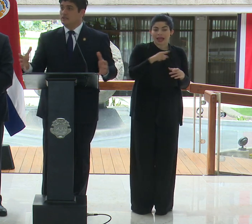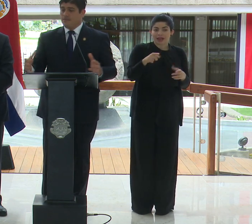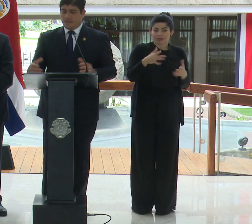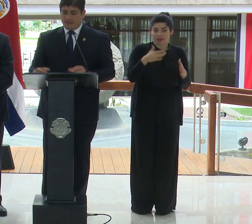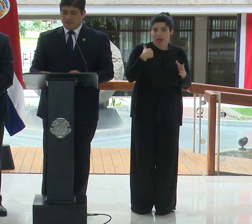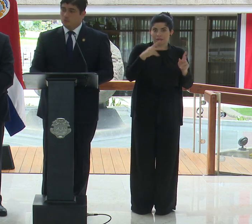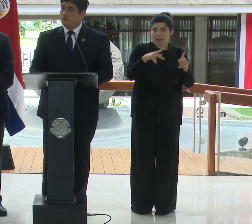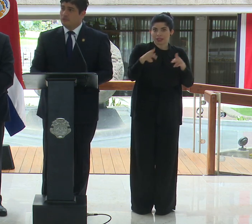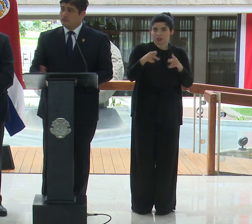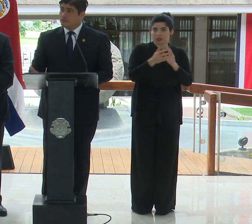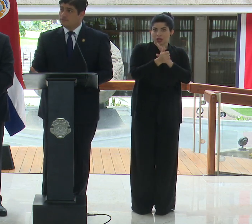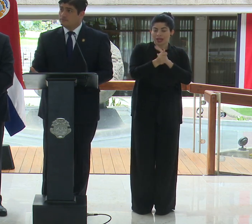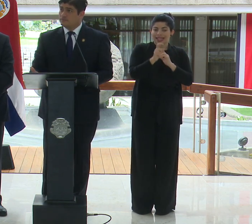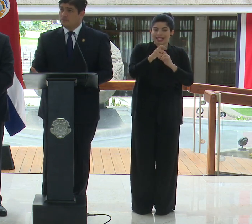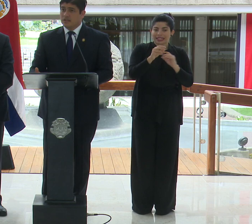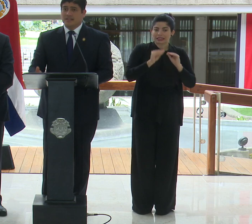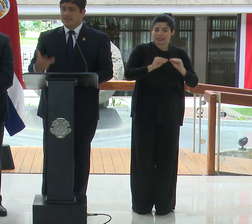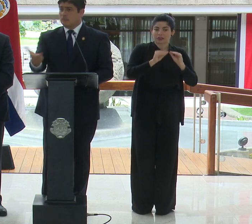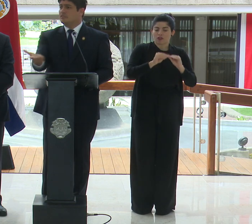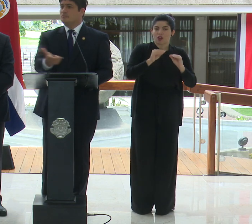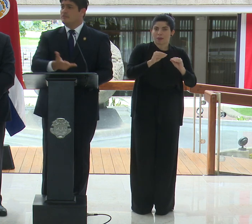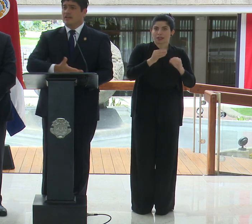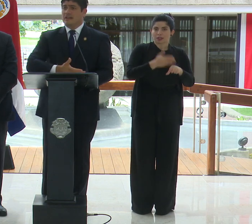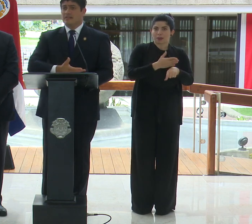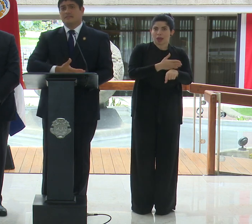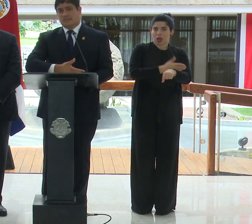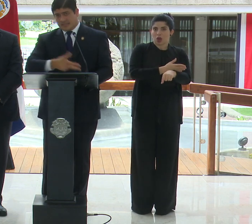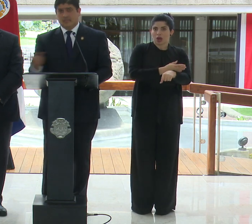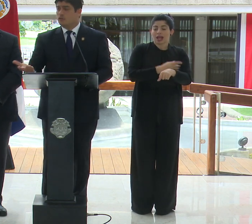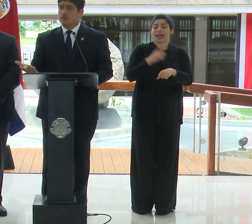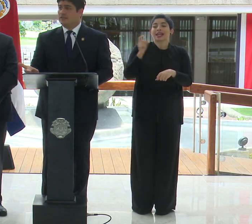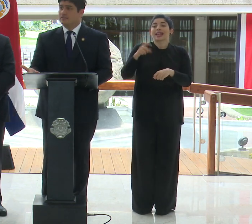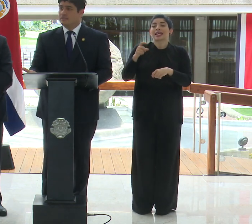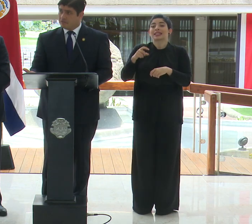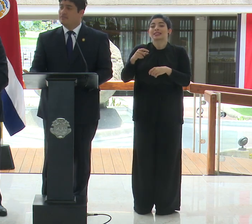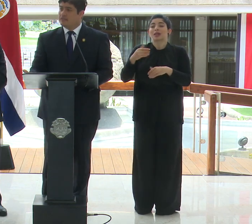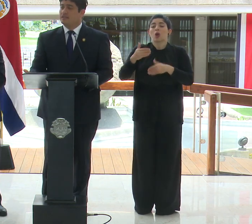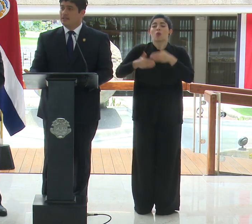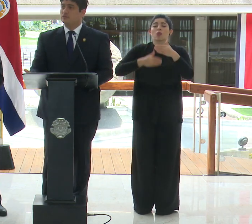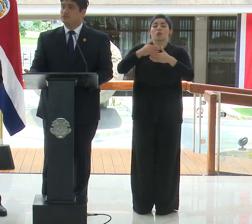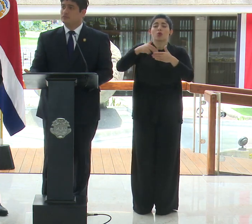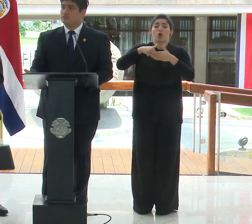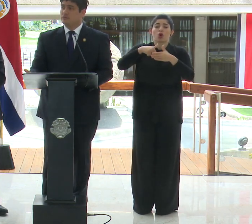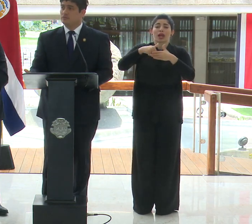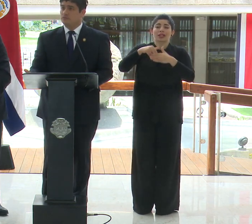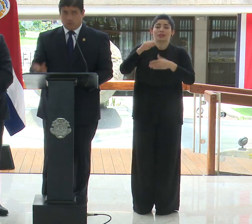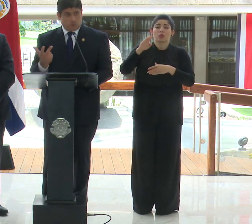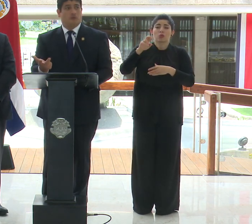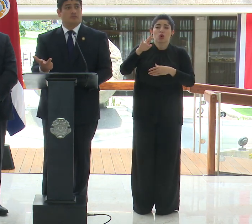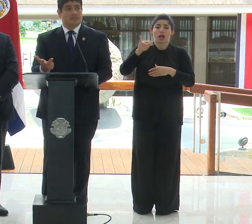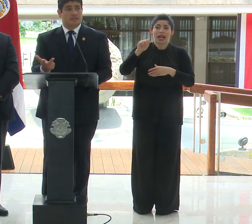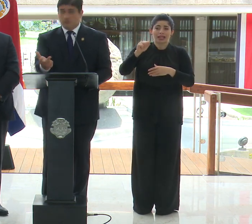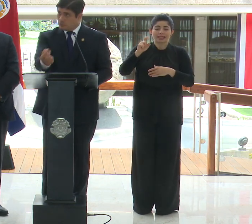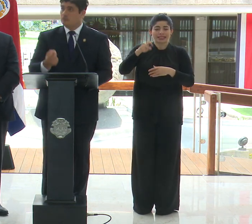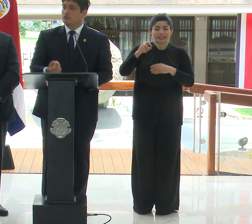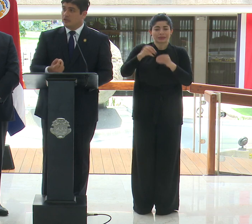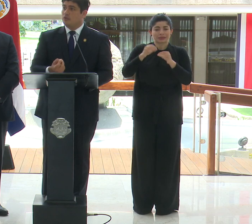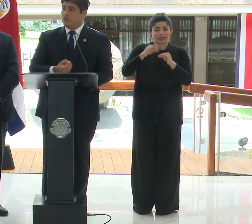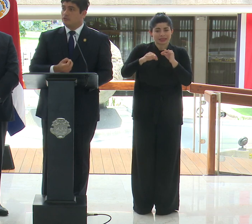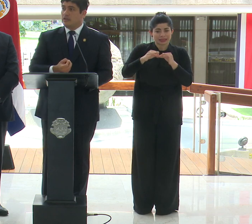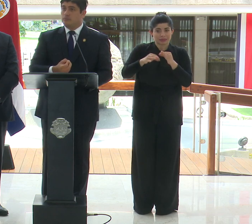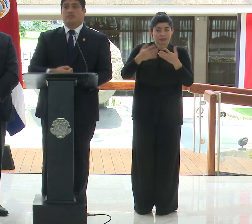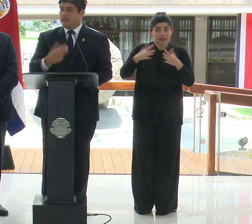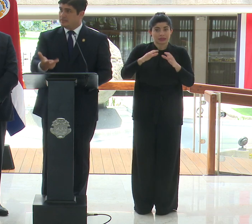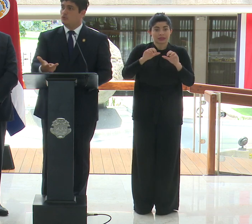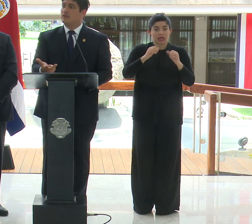más su formación. Necesitamos simplificar esa burocracia terrible que tenemos, pero lo podemos hacer, lo hemos demostrado